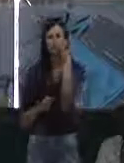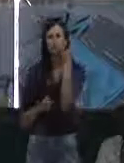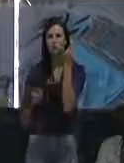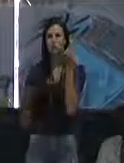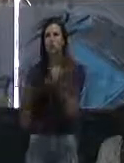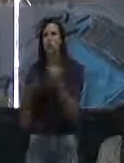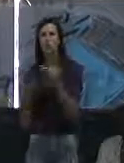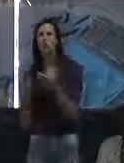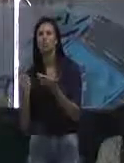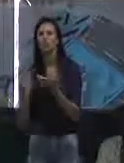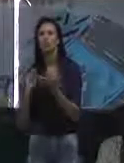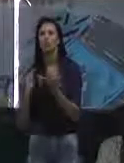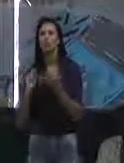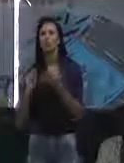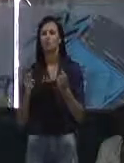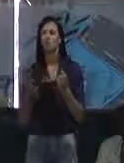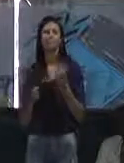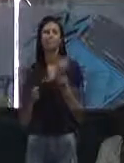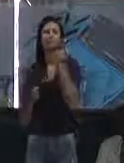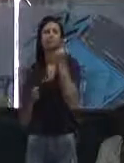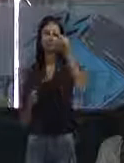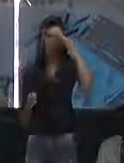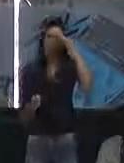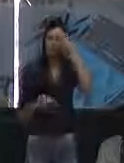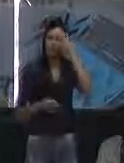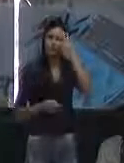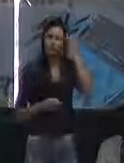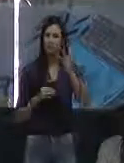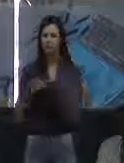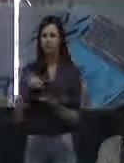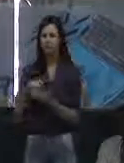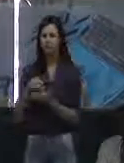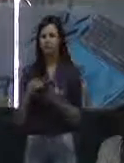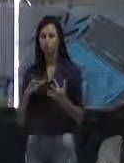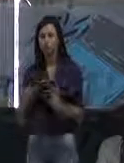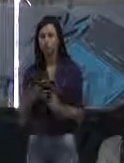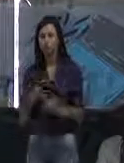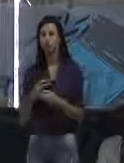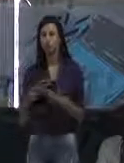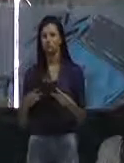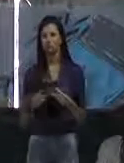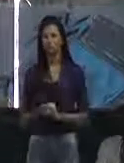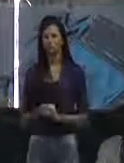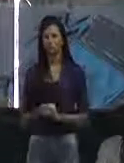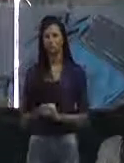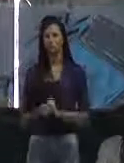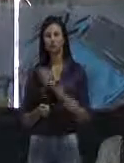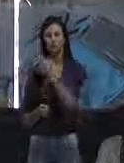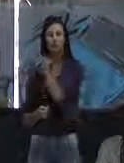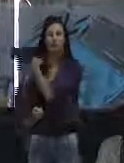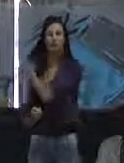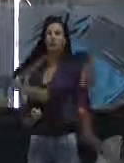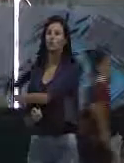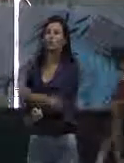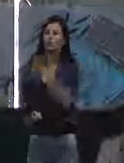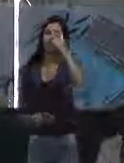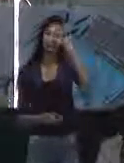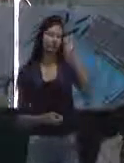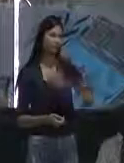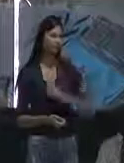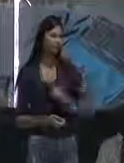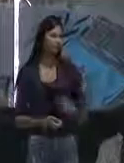poder aquisitivo financeiro como centro de tudo e de todas as coisas. Senhor presidente,